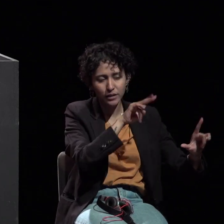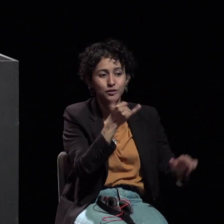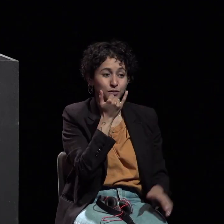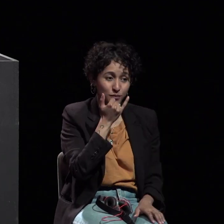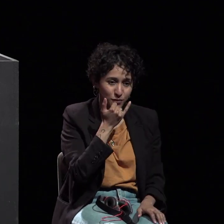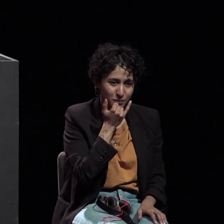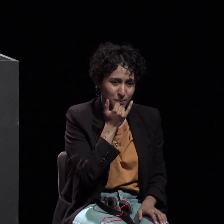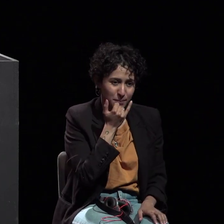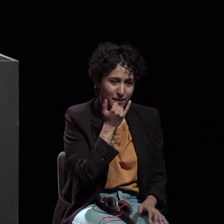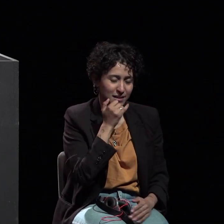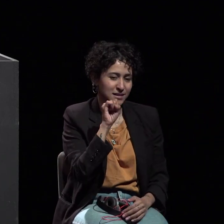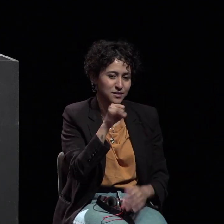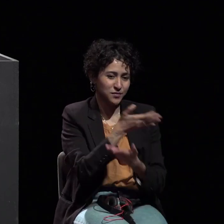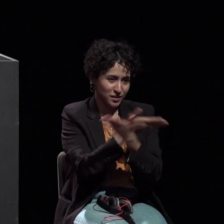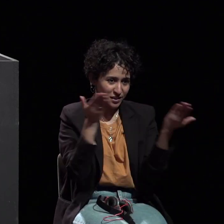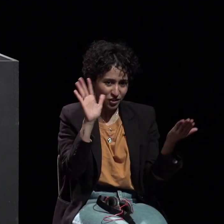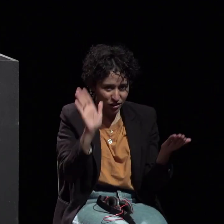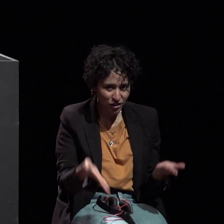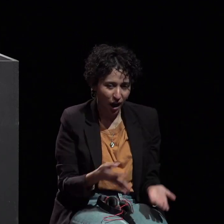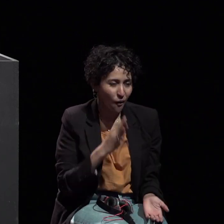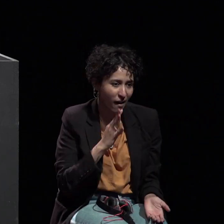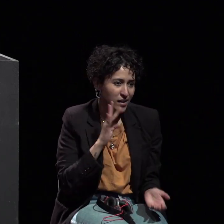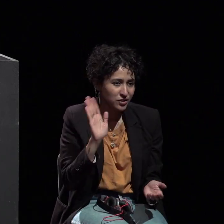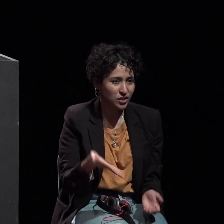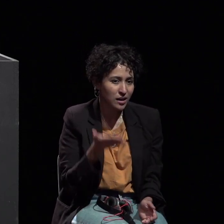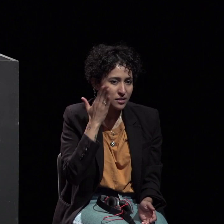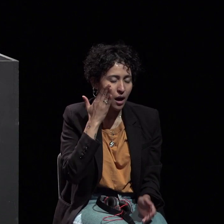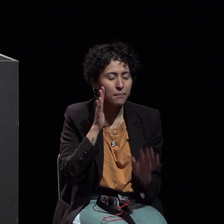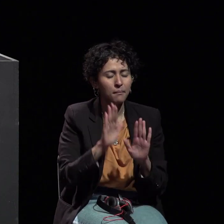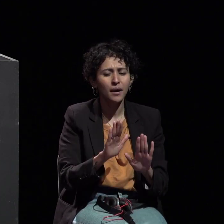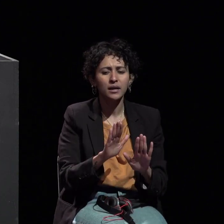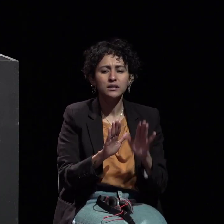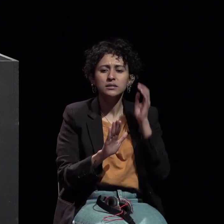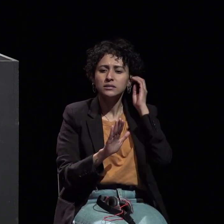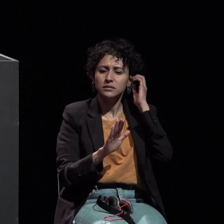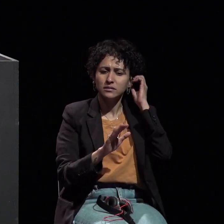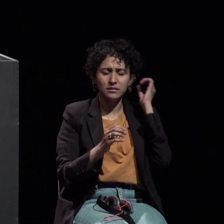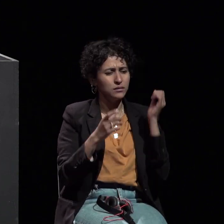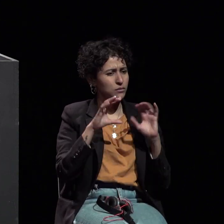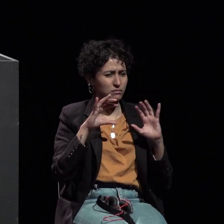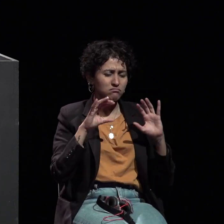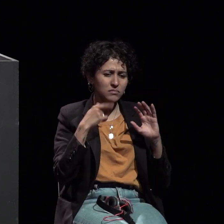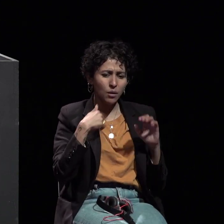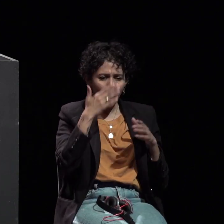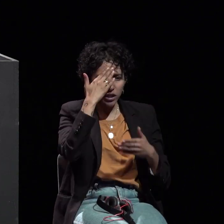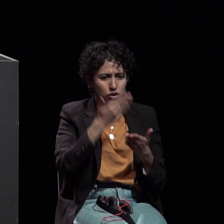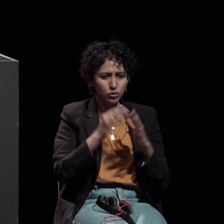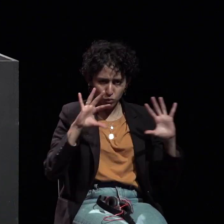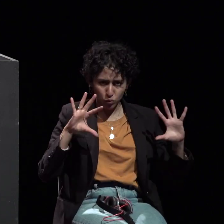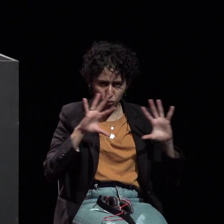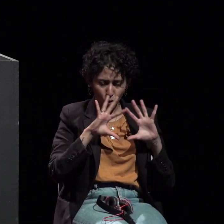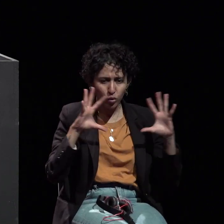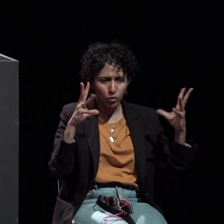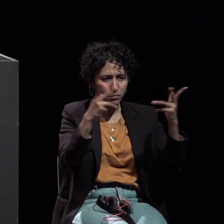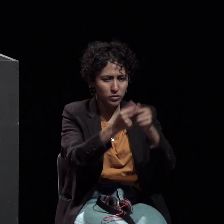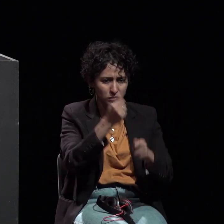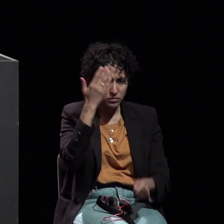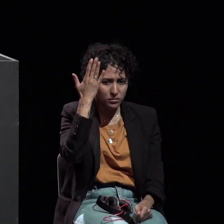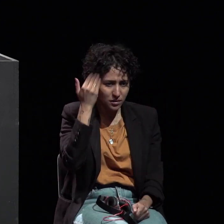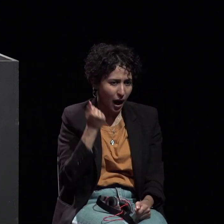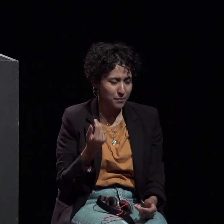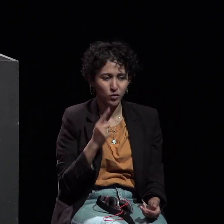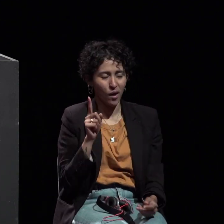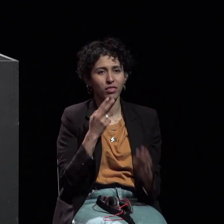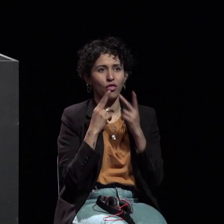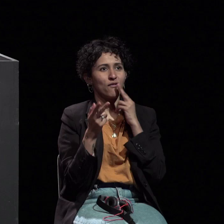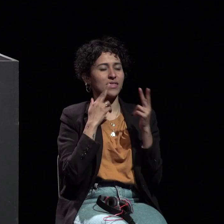pouco prescritiva no tom, mas muitas e muitos de vocês que estão aqui sabem disso, não estou falando nenhuma novidade, né, não estou